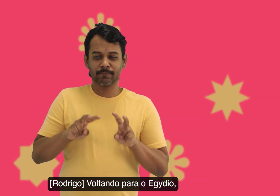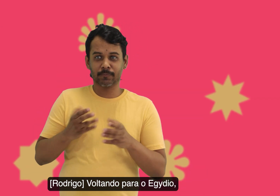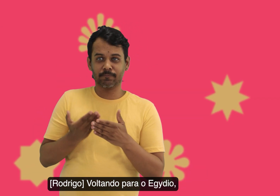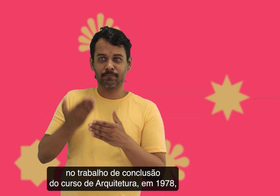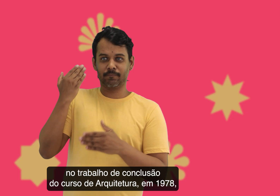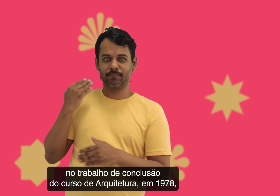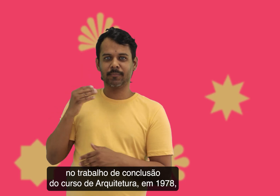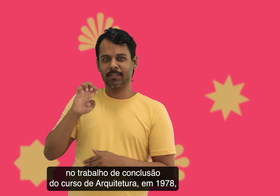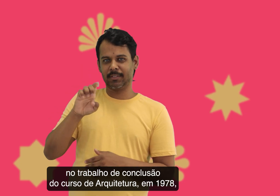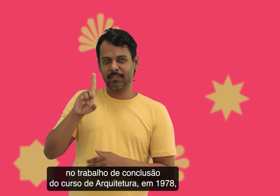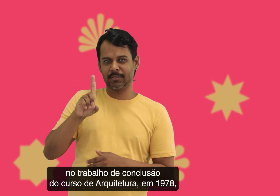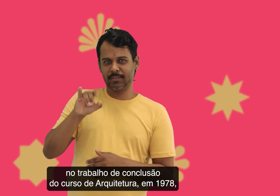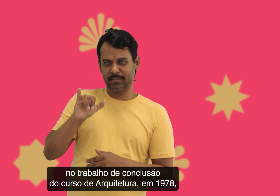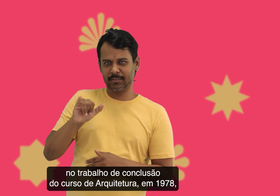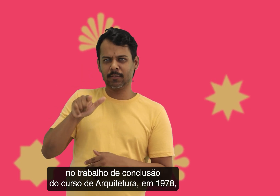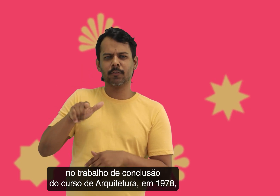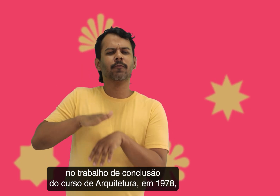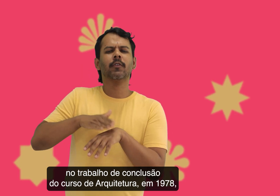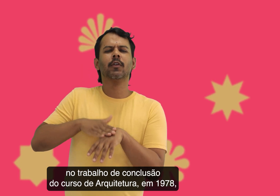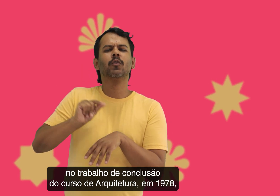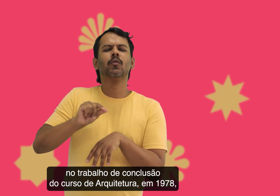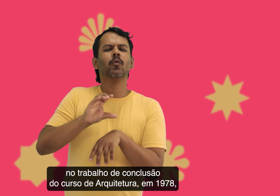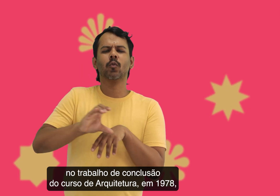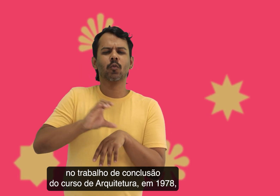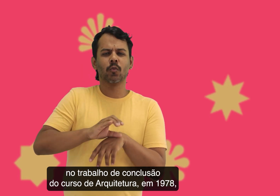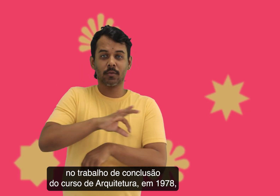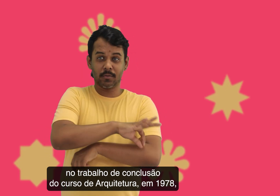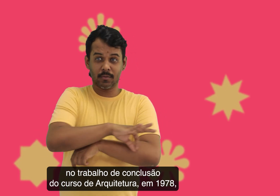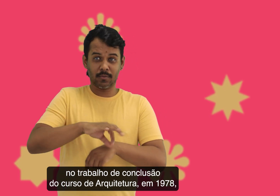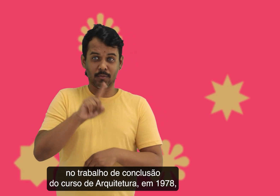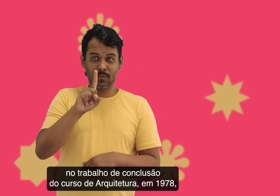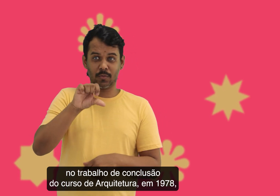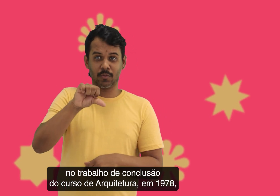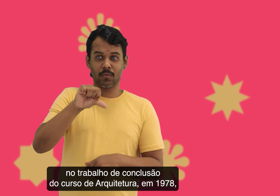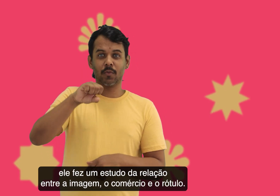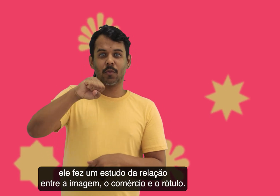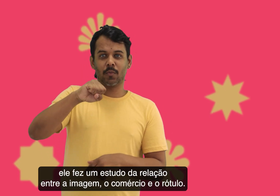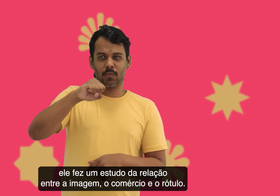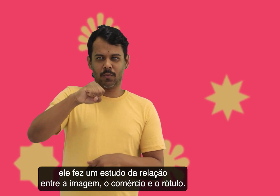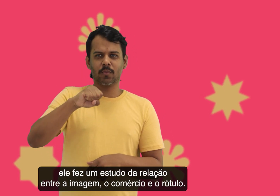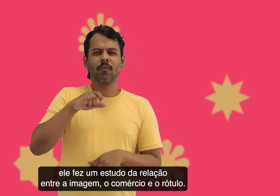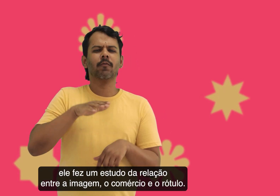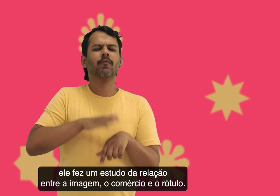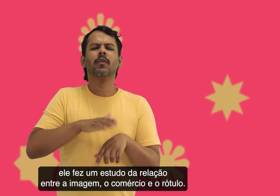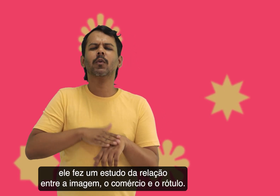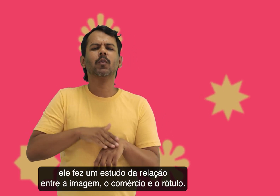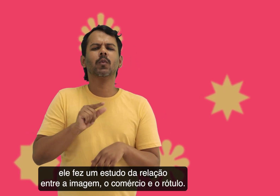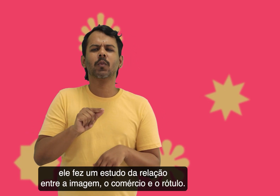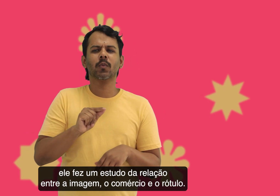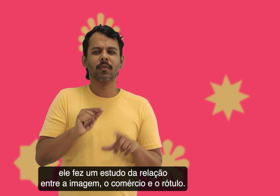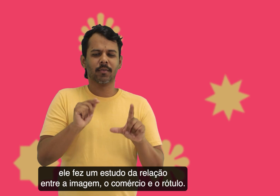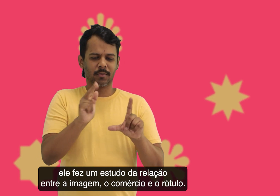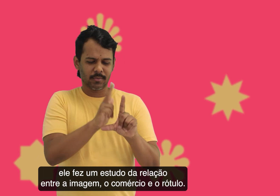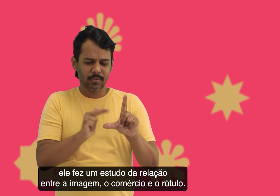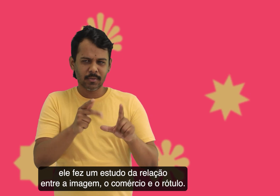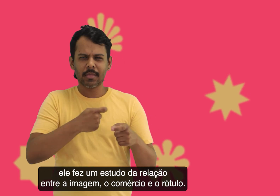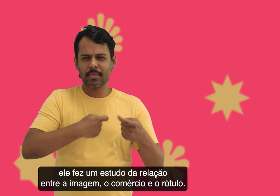Voltando para o Egídio, no trabalho de conclusão do curso de arquitetura em 1978, ele fez um estudo da relação entre a imagem,